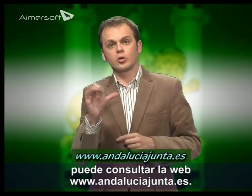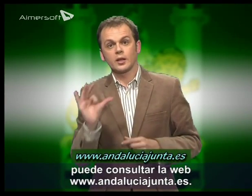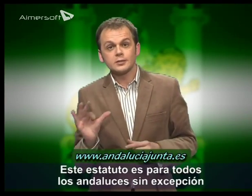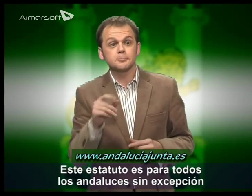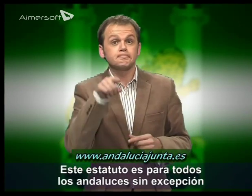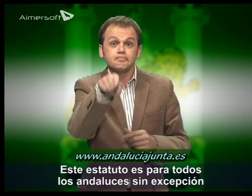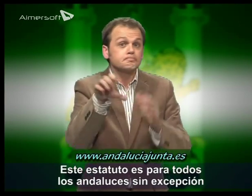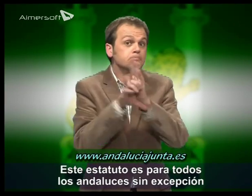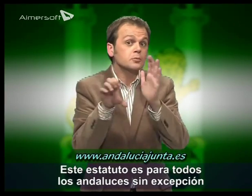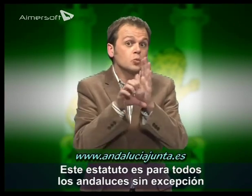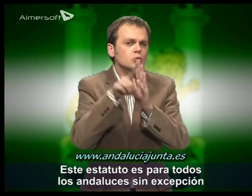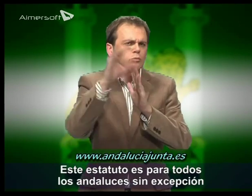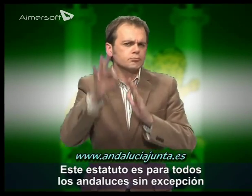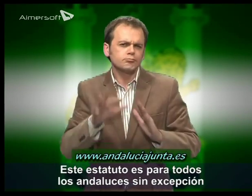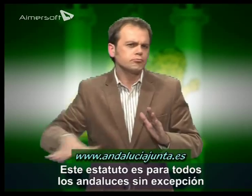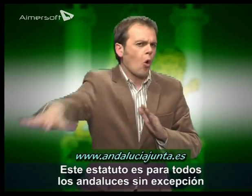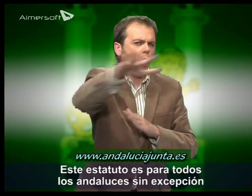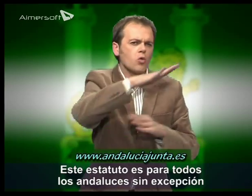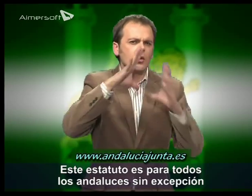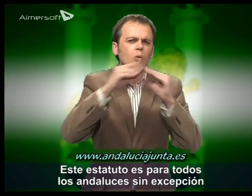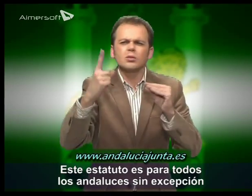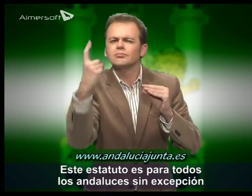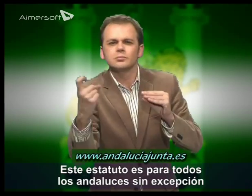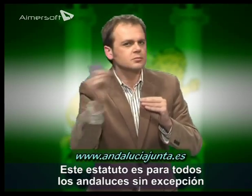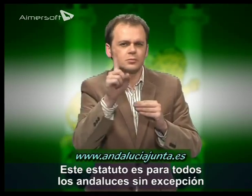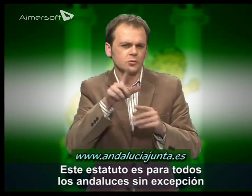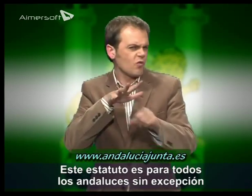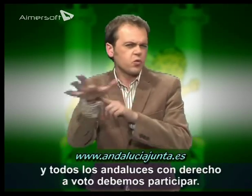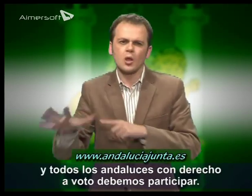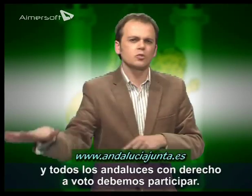www.andaluciajunta.es. Este estatuto es para todos los andaluces